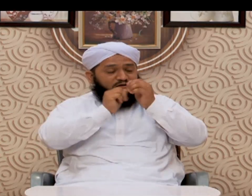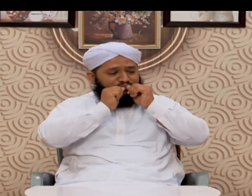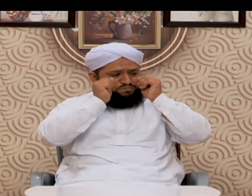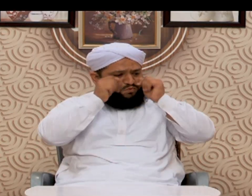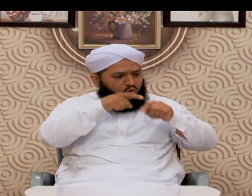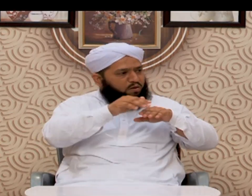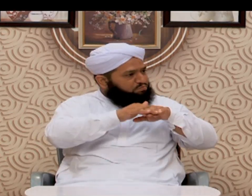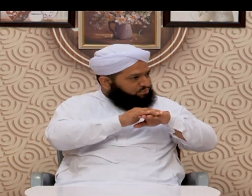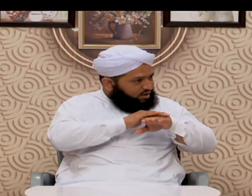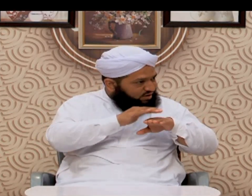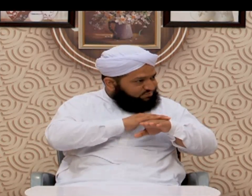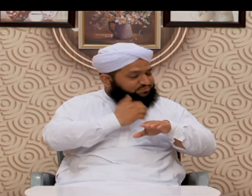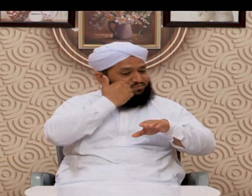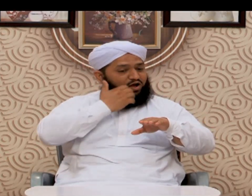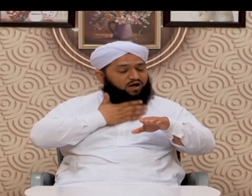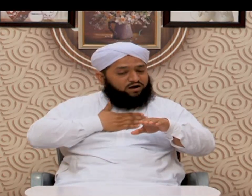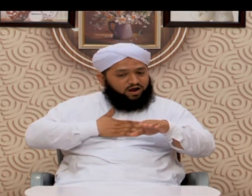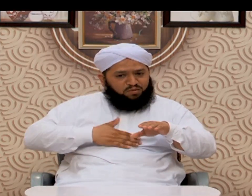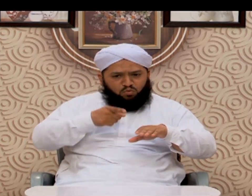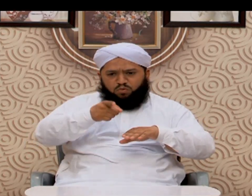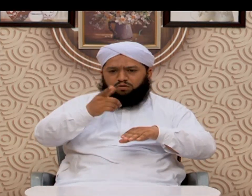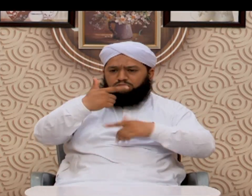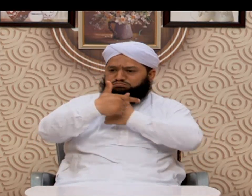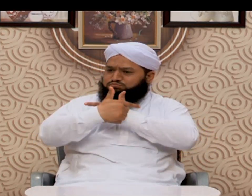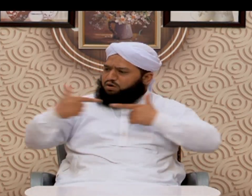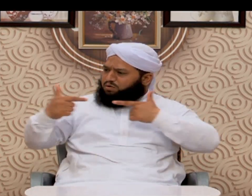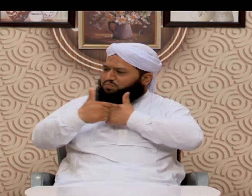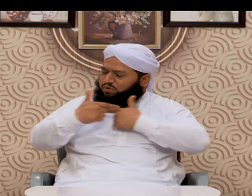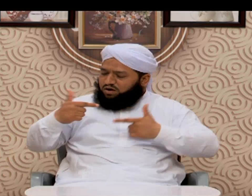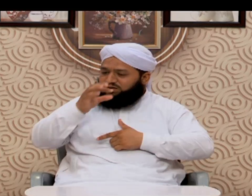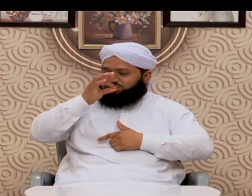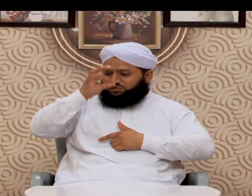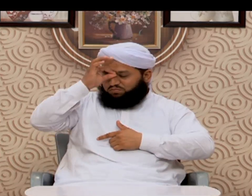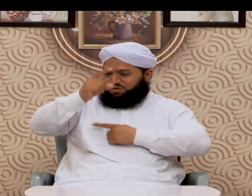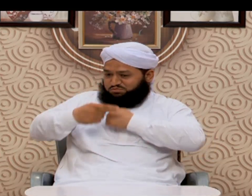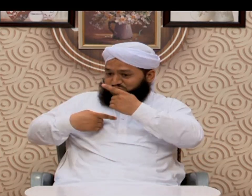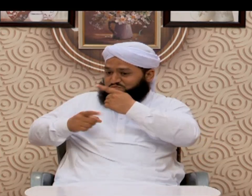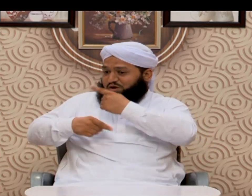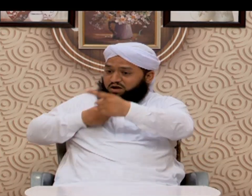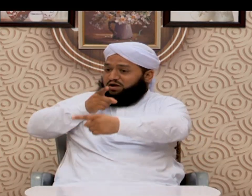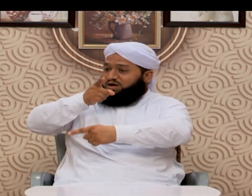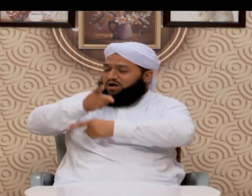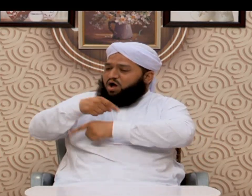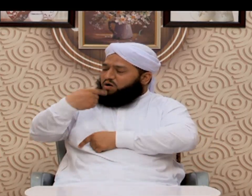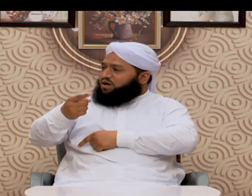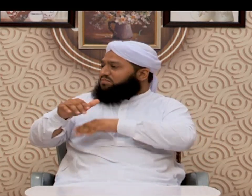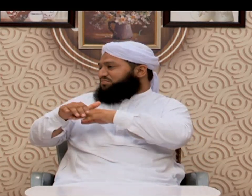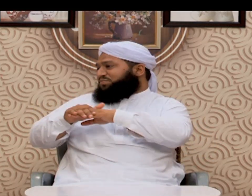وسلم نے کس طرح نرمی کا مظاہرہ فرمایا کہ بدتمیزی سے پیش آنے کے باوجود پیارے آقا صلی اللہ علیہ